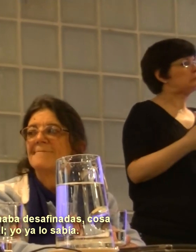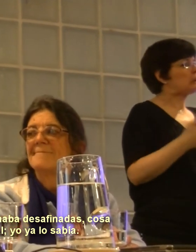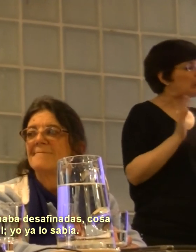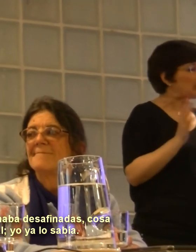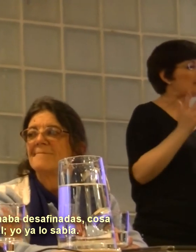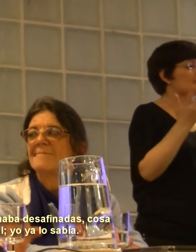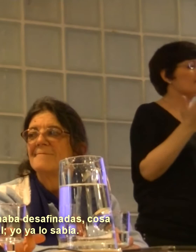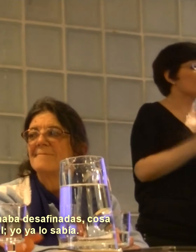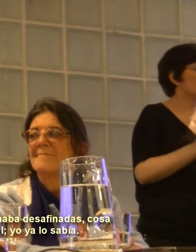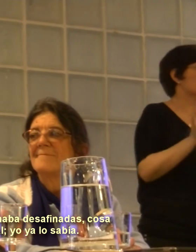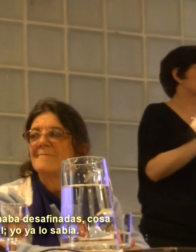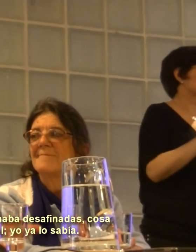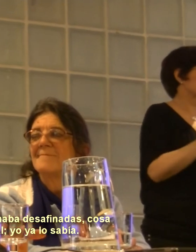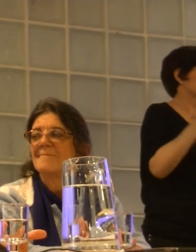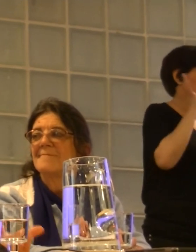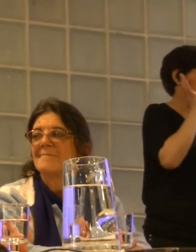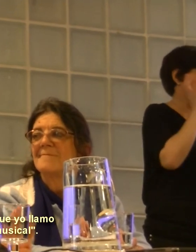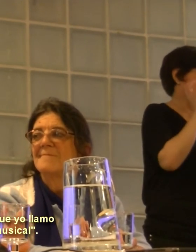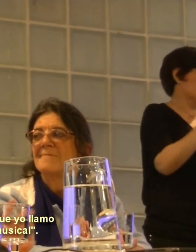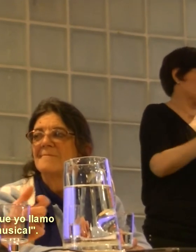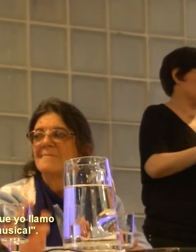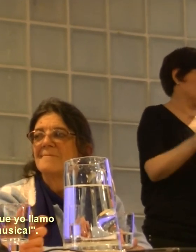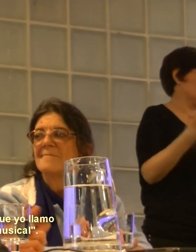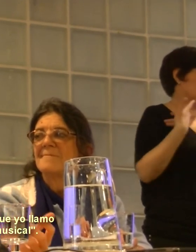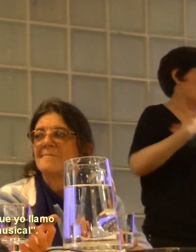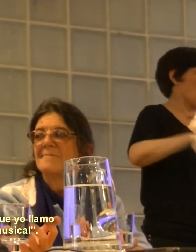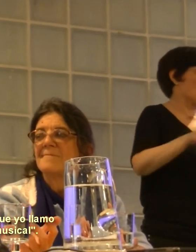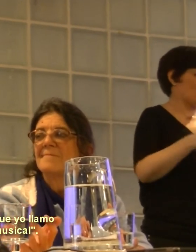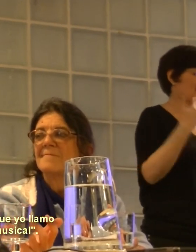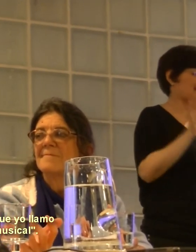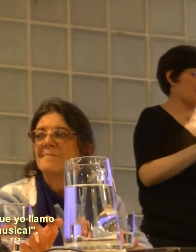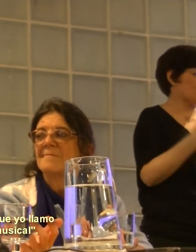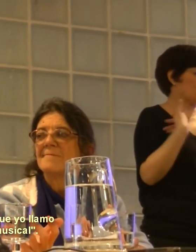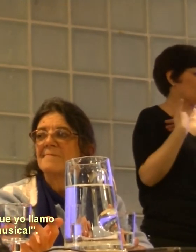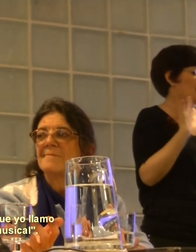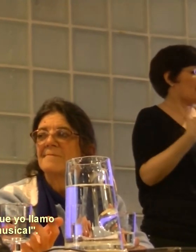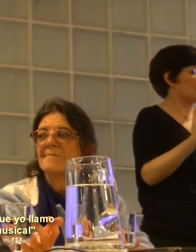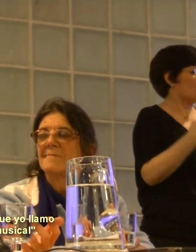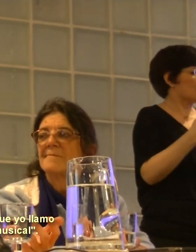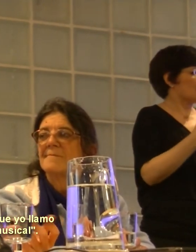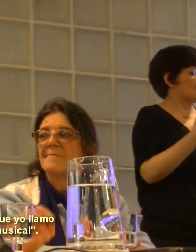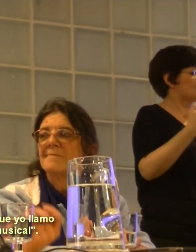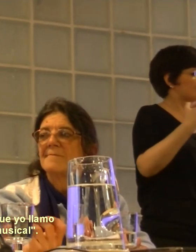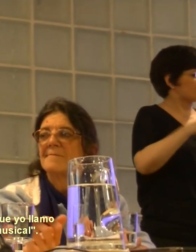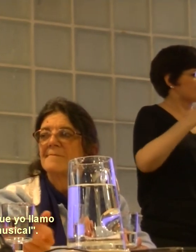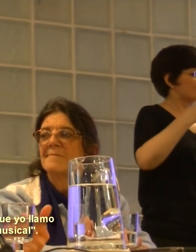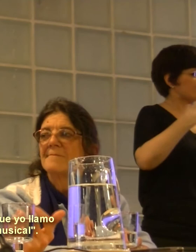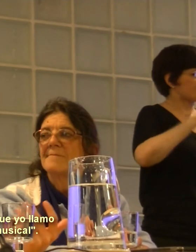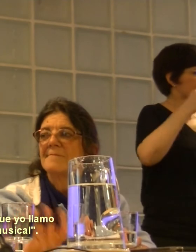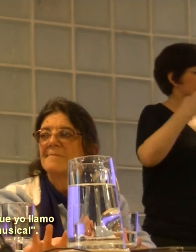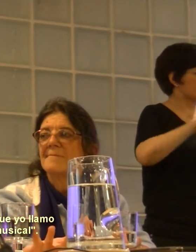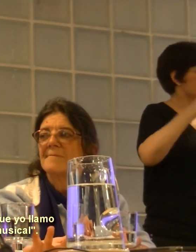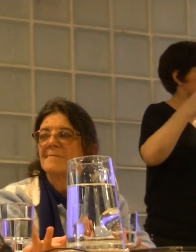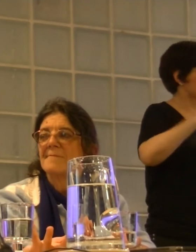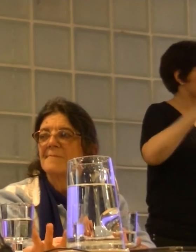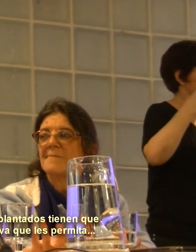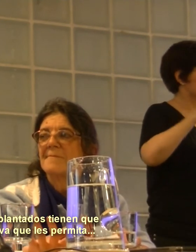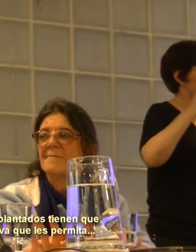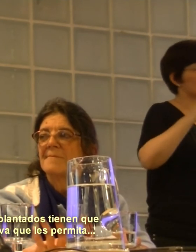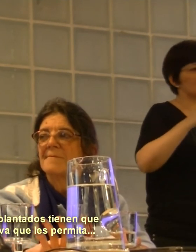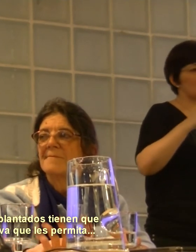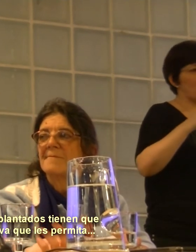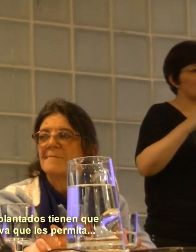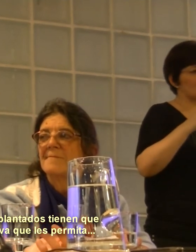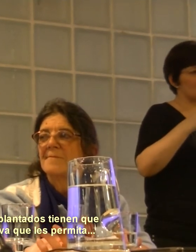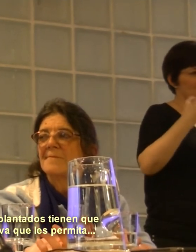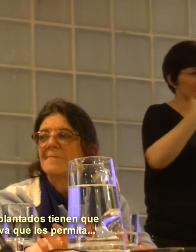perfectamente normal, yo ya lo sabía. Pero lo que hice fue lo que yo llamo una rehabilitación musical. Así